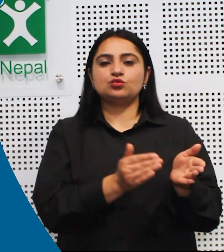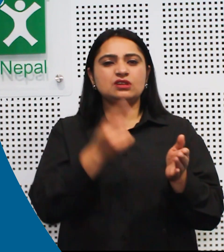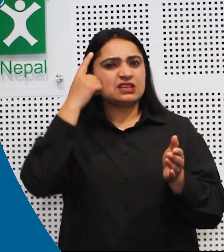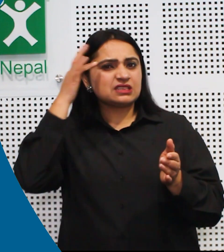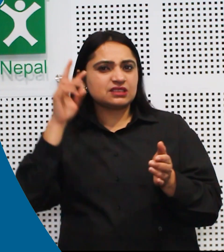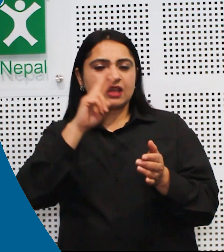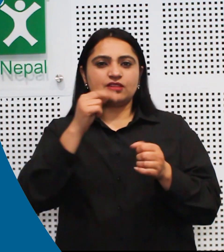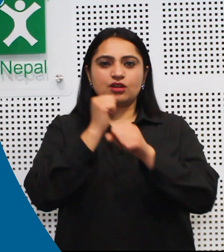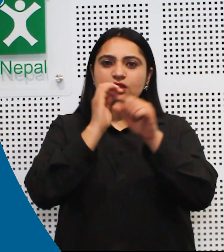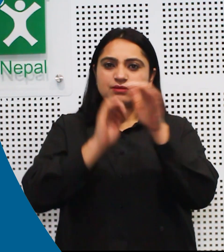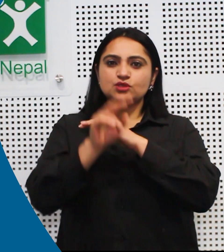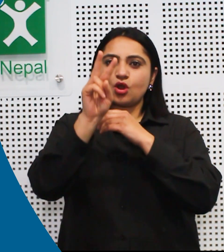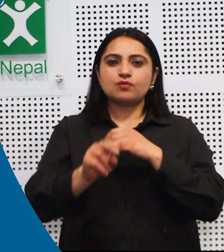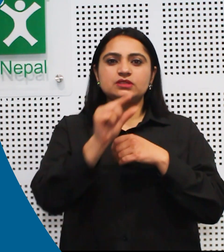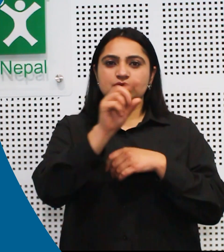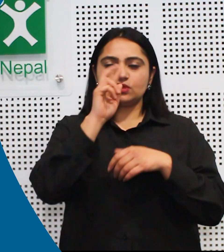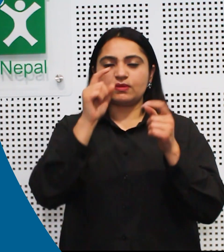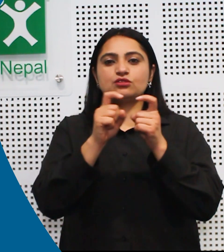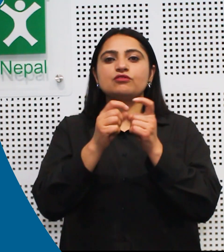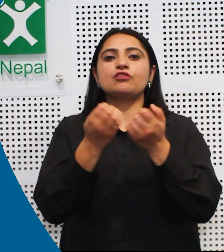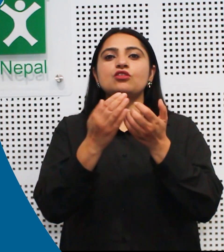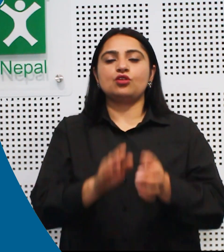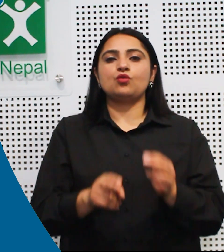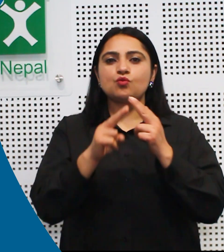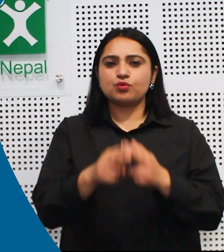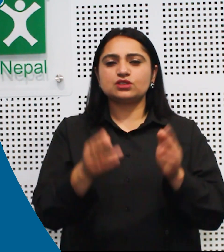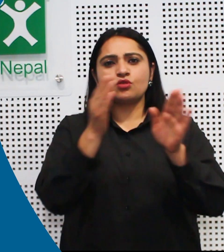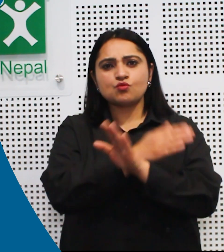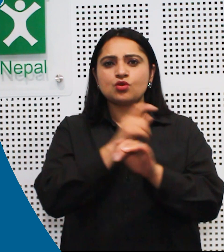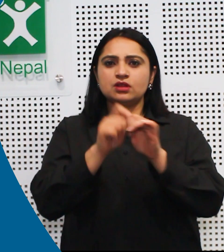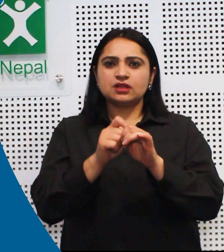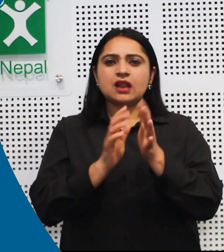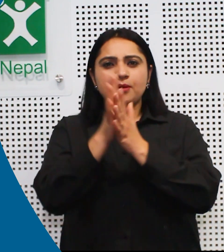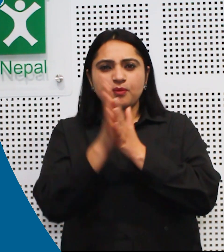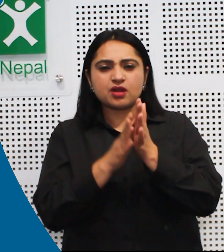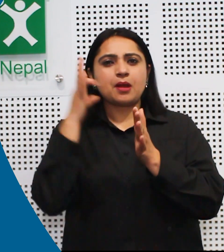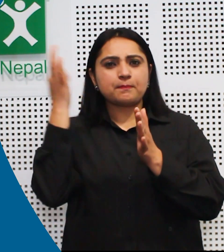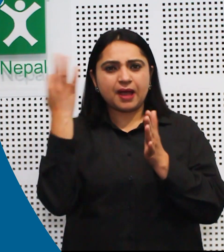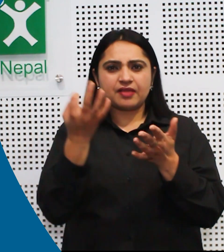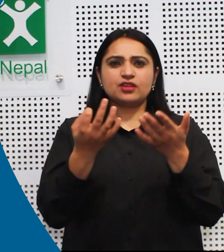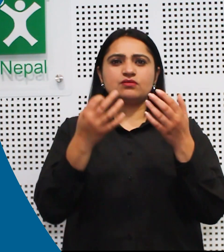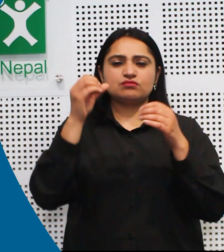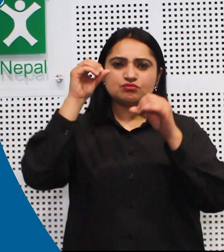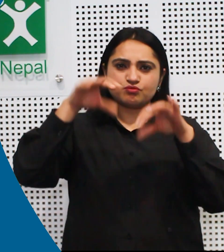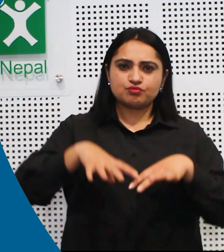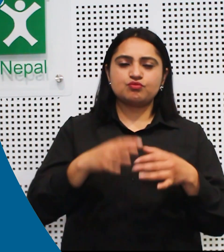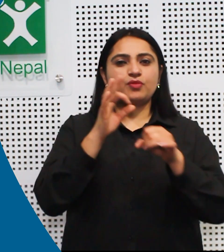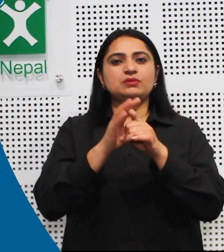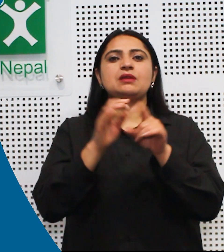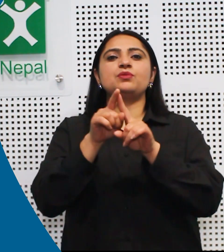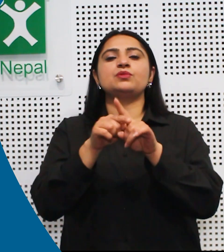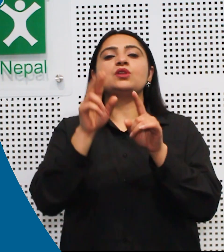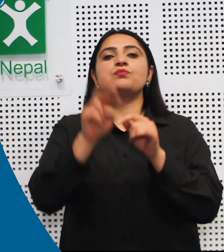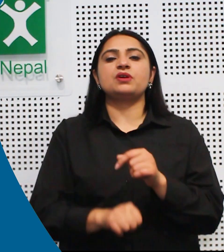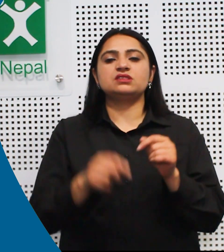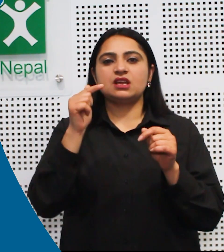सिद्धान्त र कार्यान्वयनको अवस्थाका बारेमा छलफल गरौँ। बजेटको पूर्व तयारीमा वन, वातावरण तथा विपद व्यवस्थापन पनि पर्दछ।